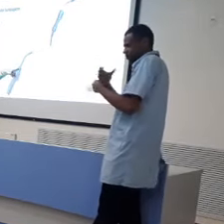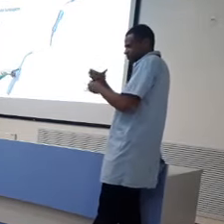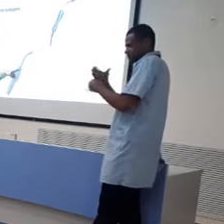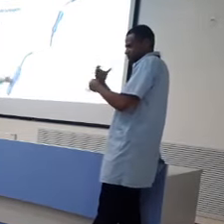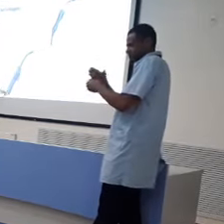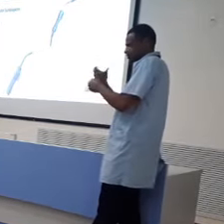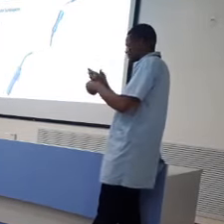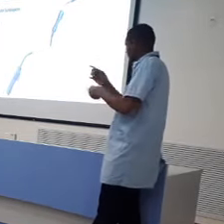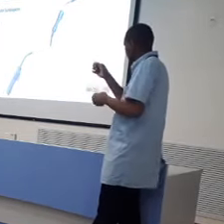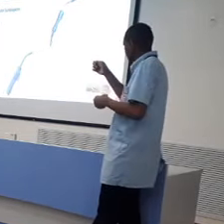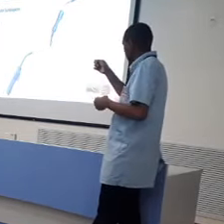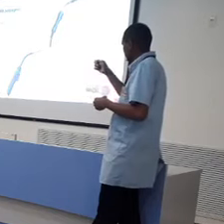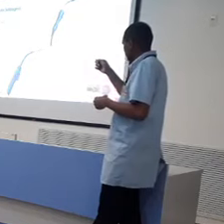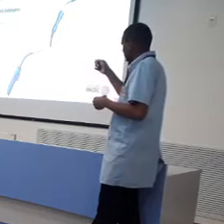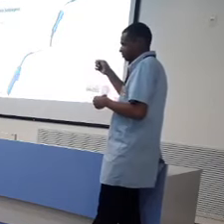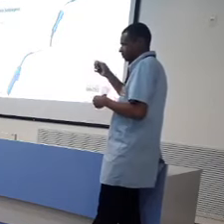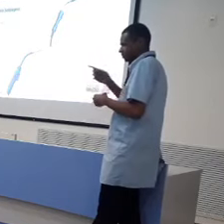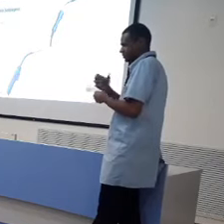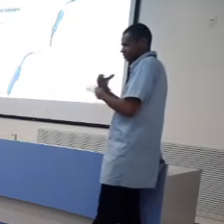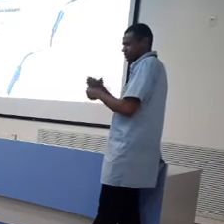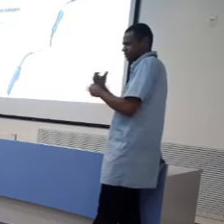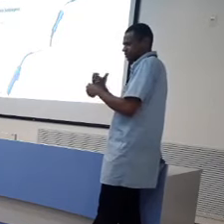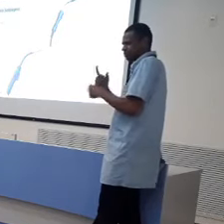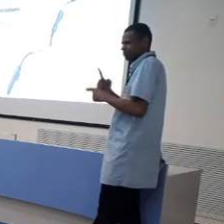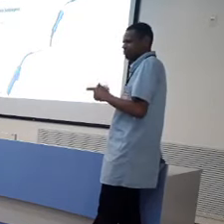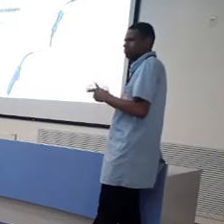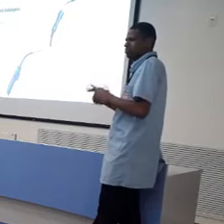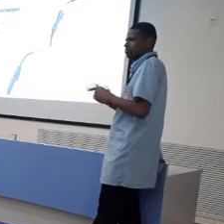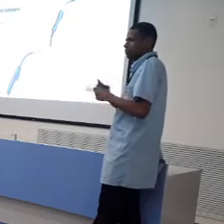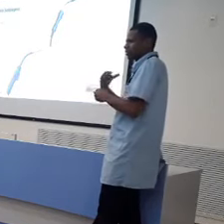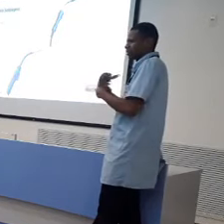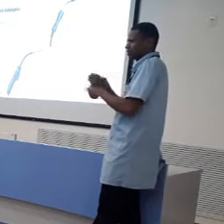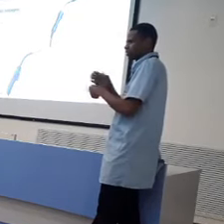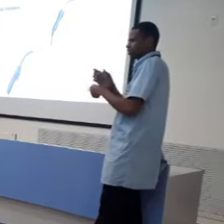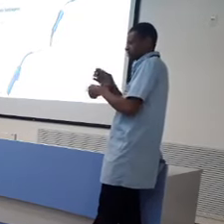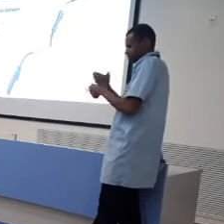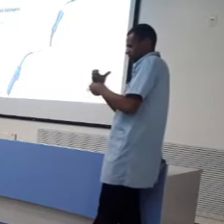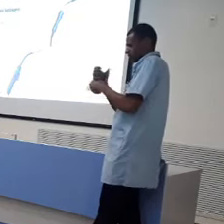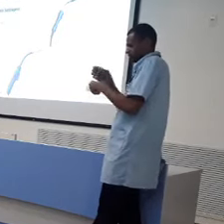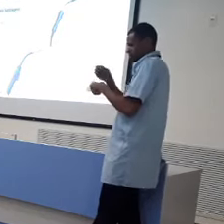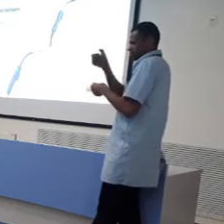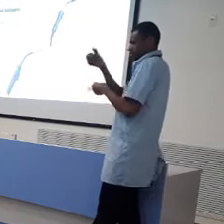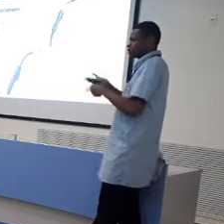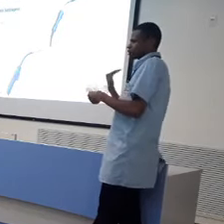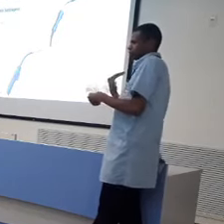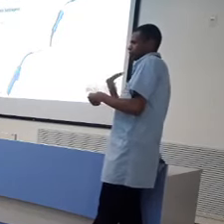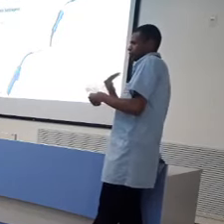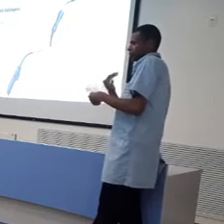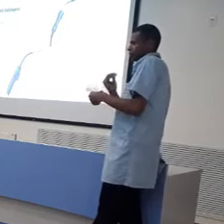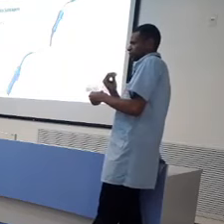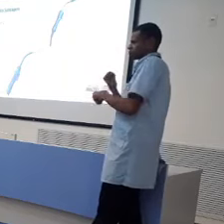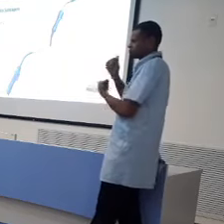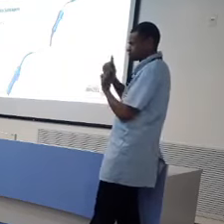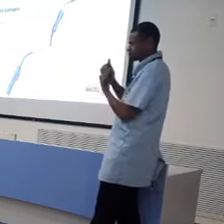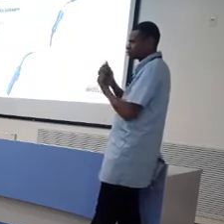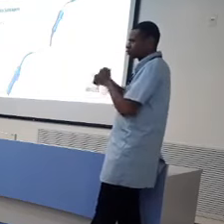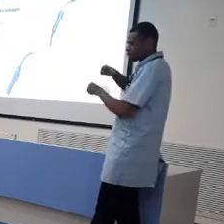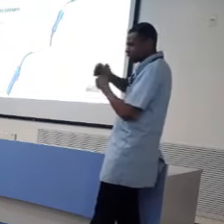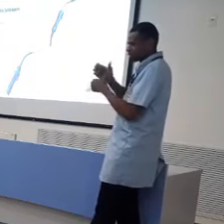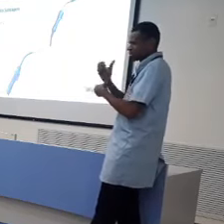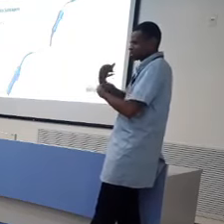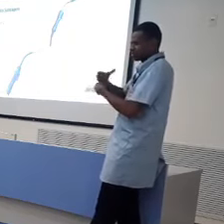uma rótula, né? Essa rótula, pessoal, você consegue tirar o pescoço. Então, por exemplo, você vai soldar um